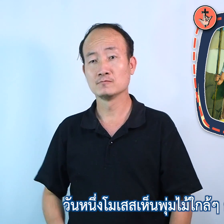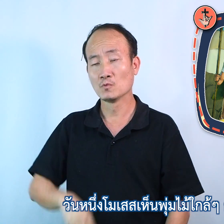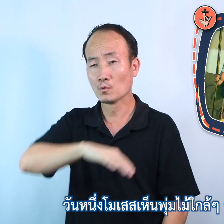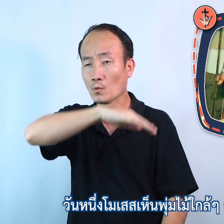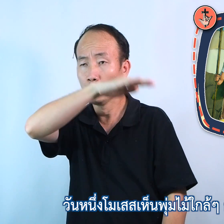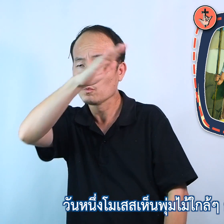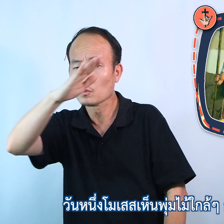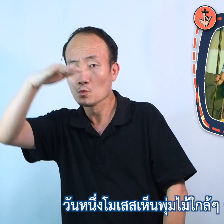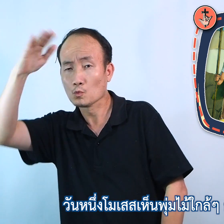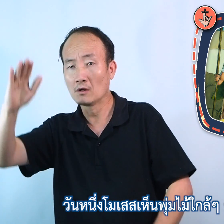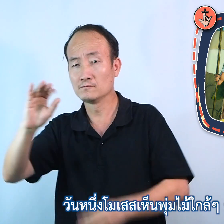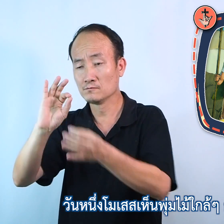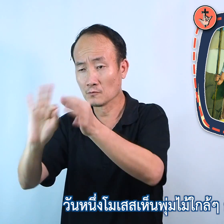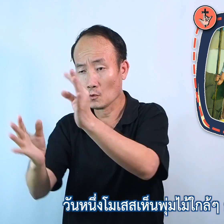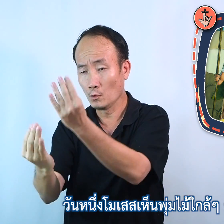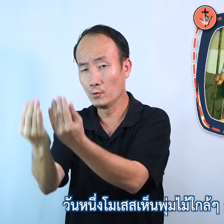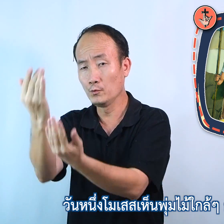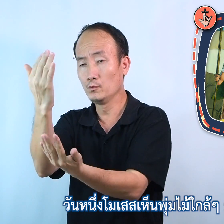อยู่